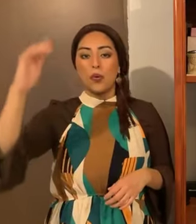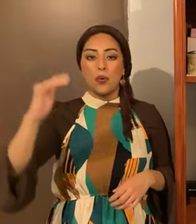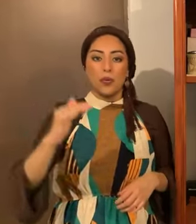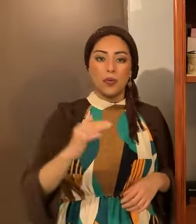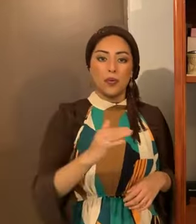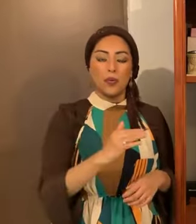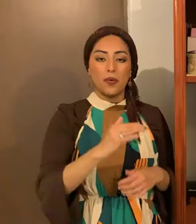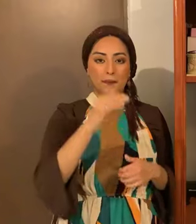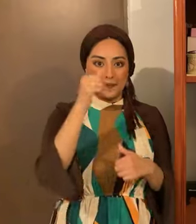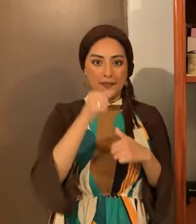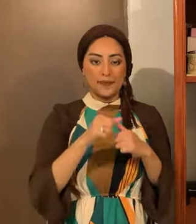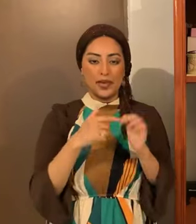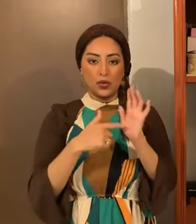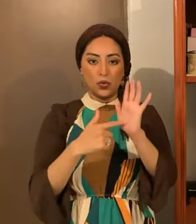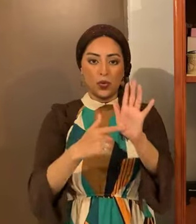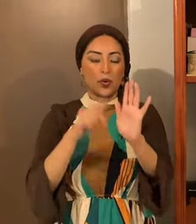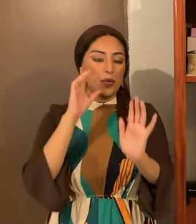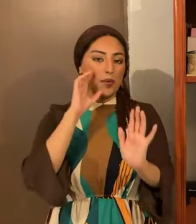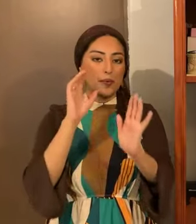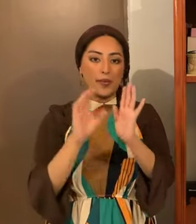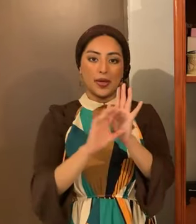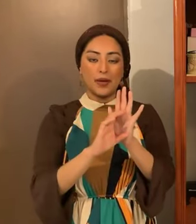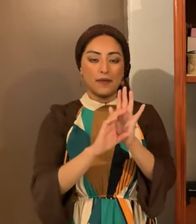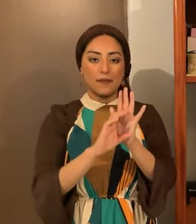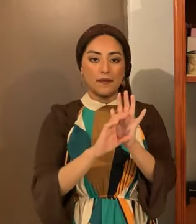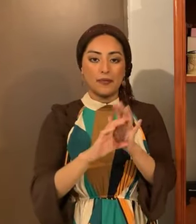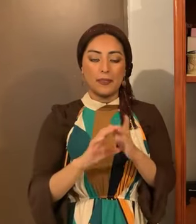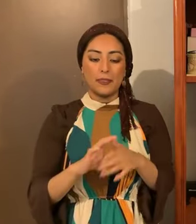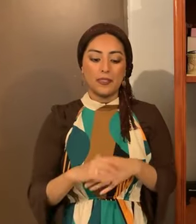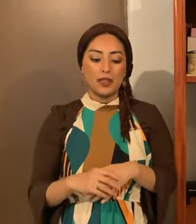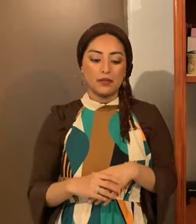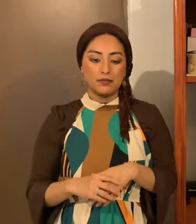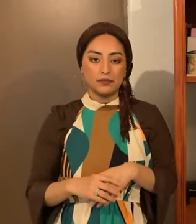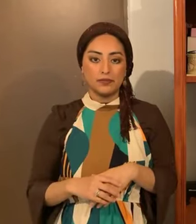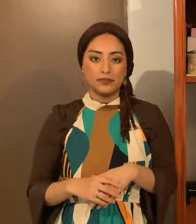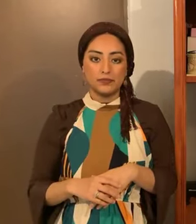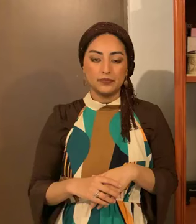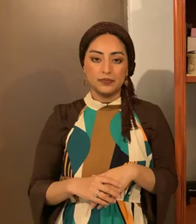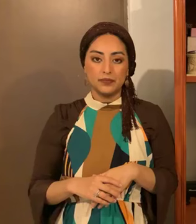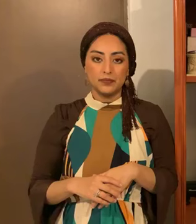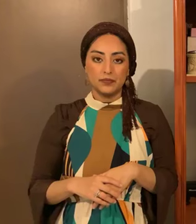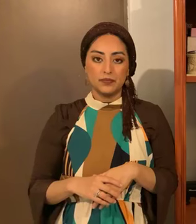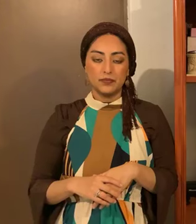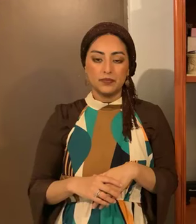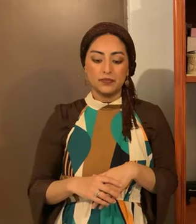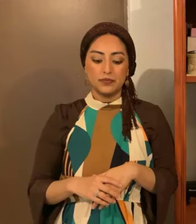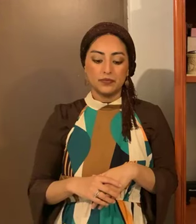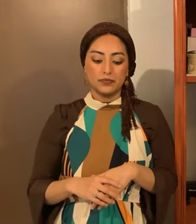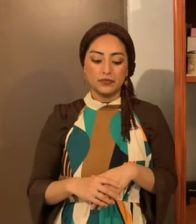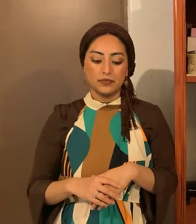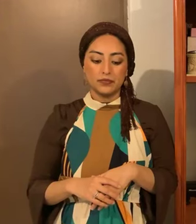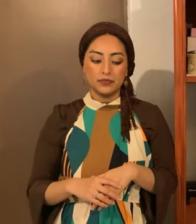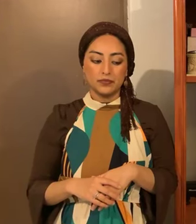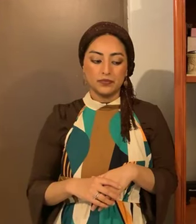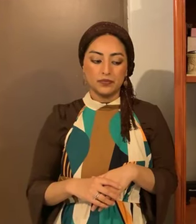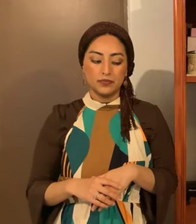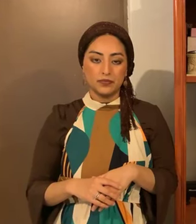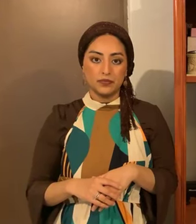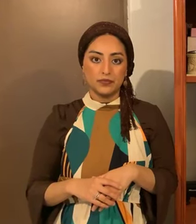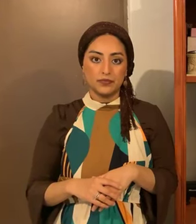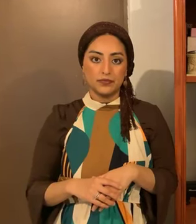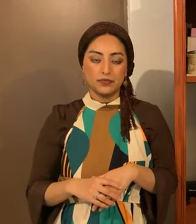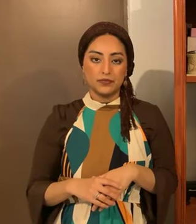Recuerden lo de las escalas, una ornamentación microtonal, es decir, haciendo ahí, al día de